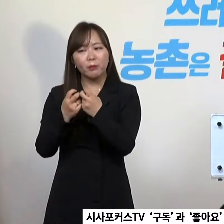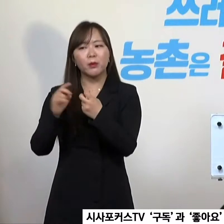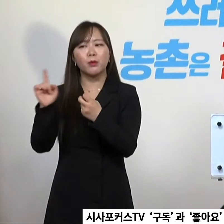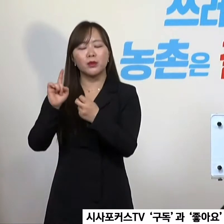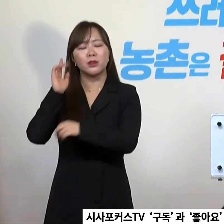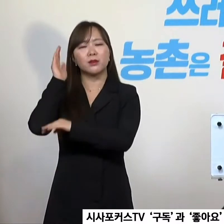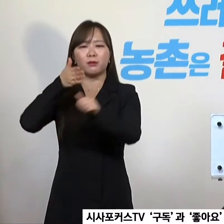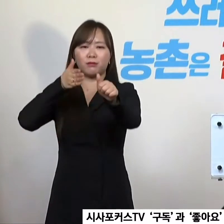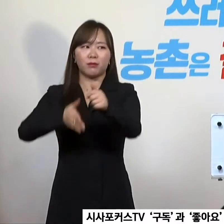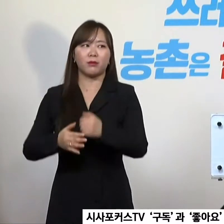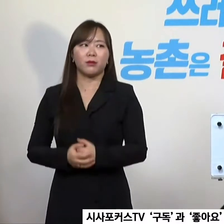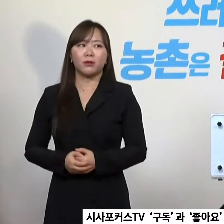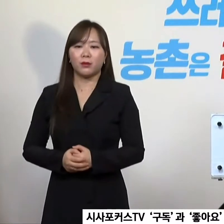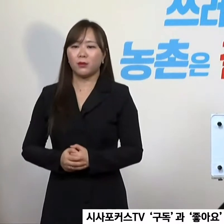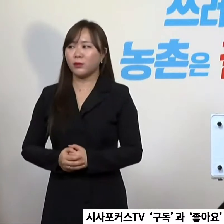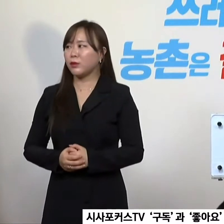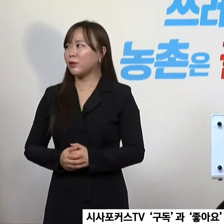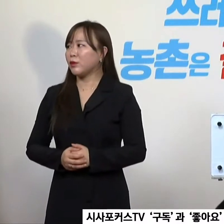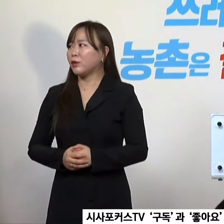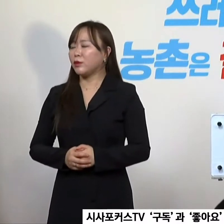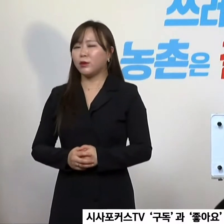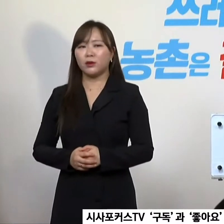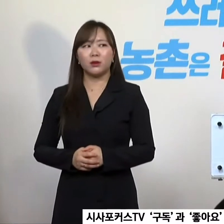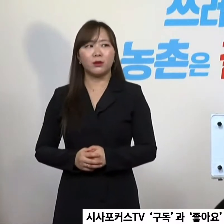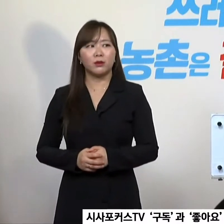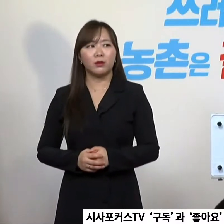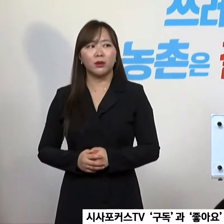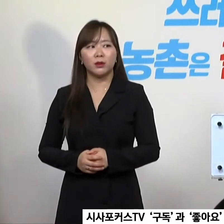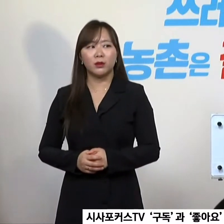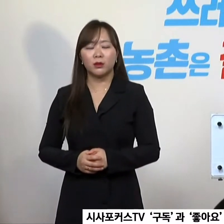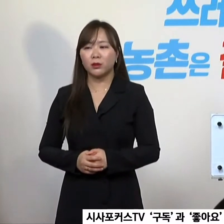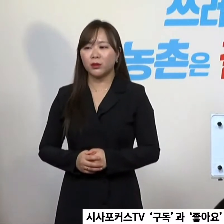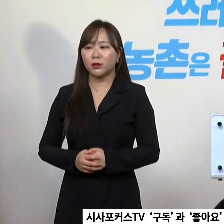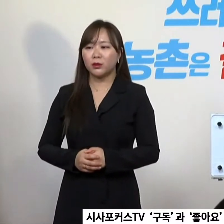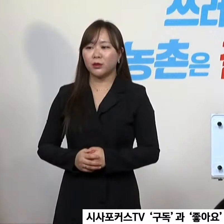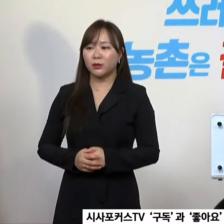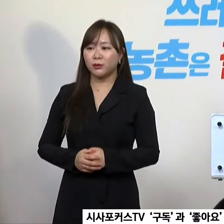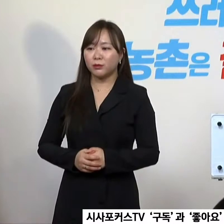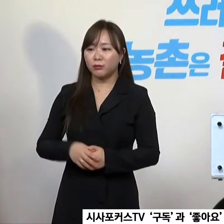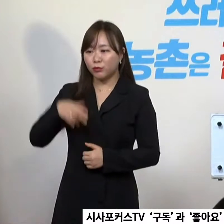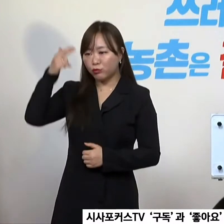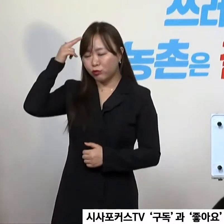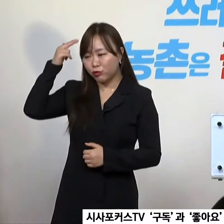있으시면 말씀해 주시면 좋겠습니다. 잘 못 들어. 우크라이나 사태